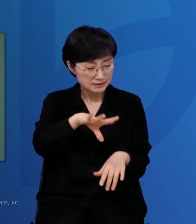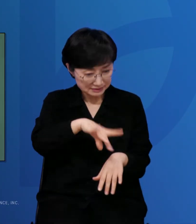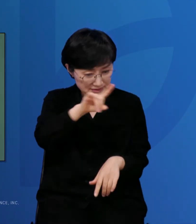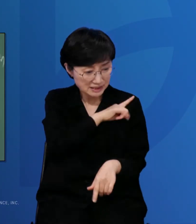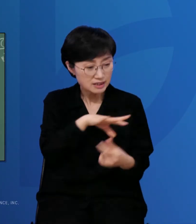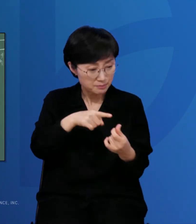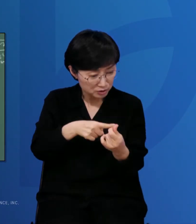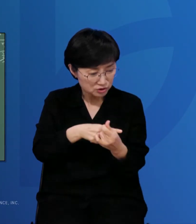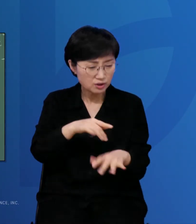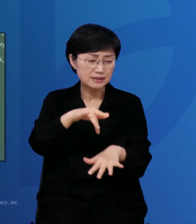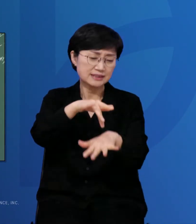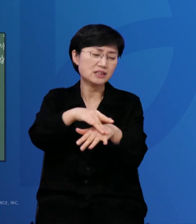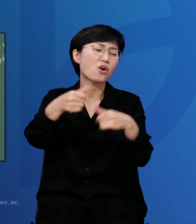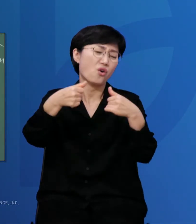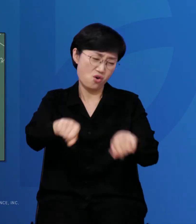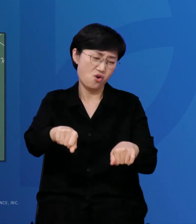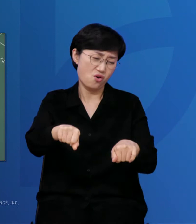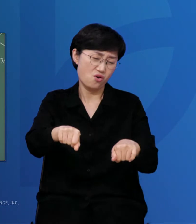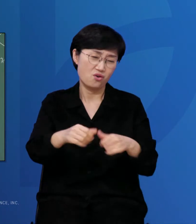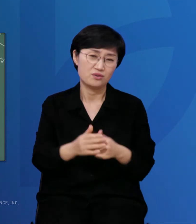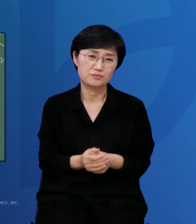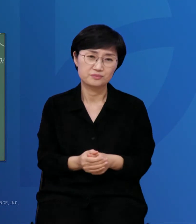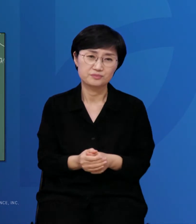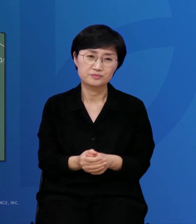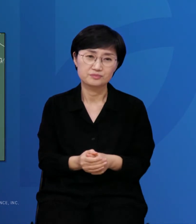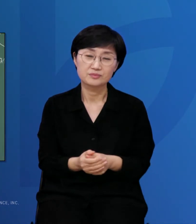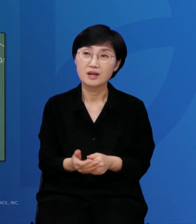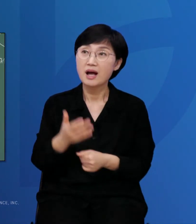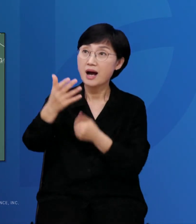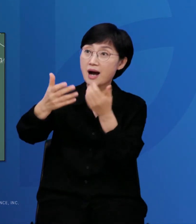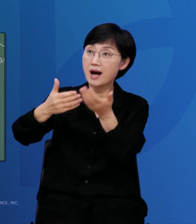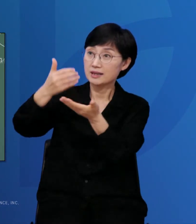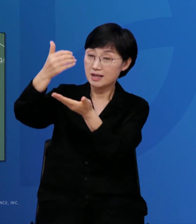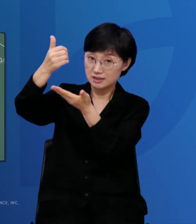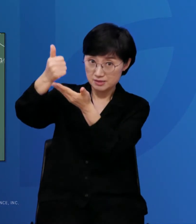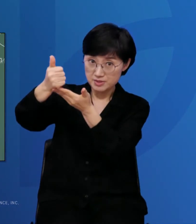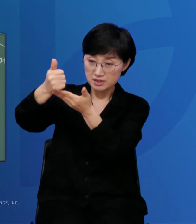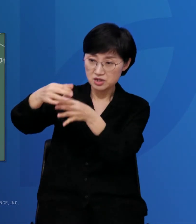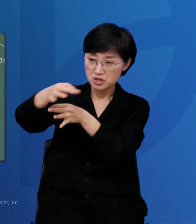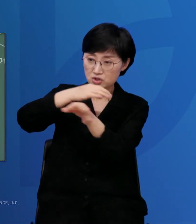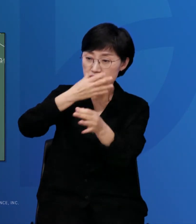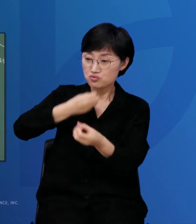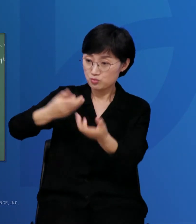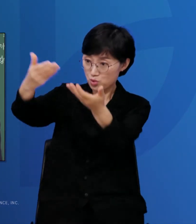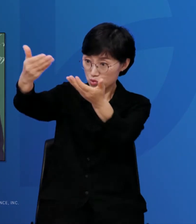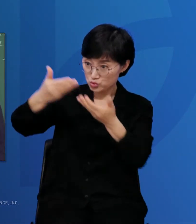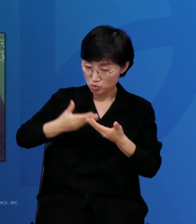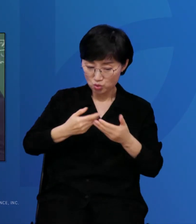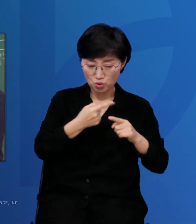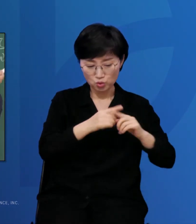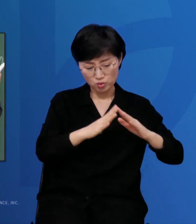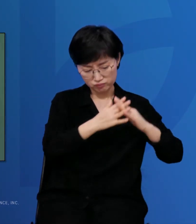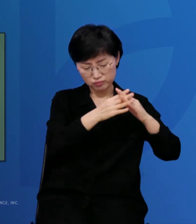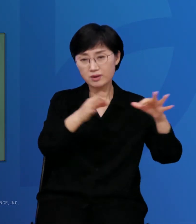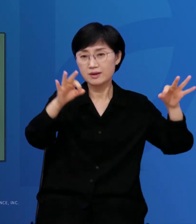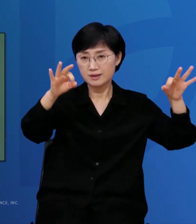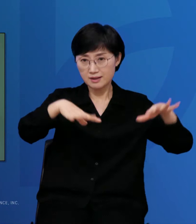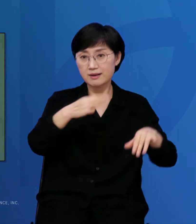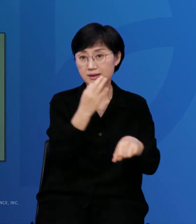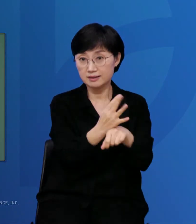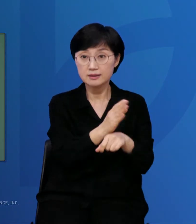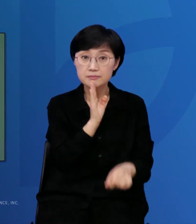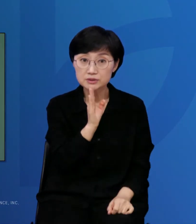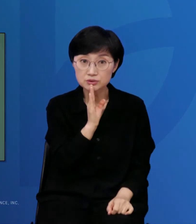神的另外担心在另外的地方，所以你们先做这个吧。 이거는요, 하나님 여러분 산업을 축복하시고 여러분에게 역사하시면 간단해요. 그러나 이건요, 굉장히 중요한